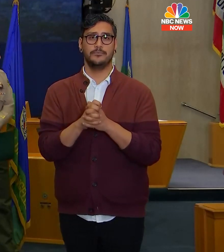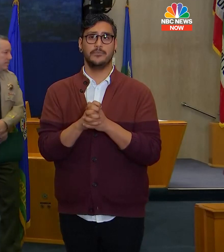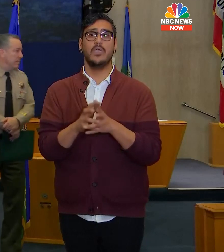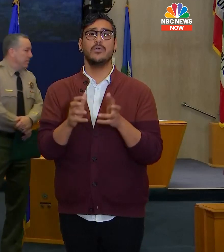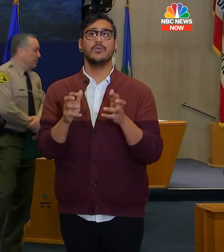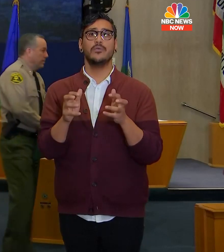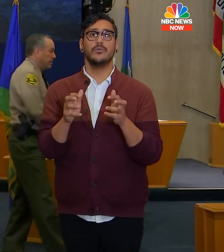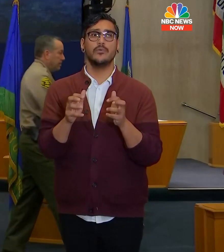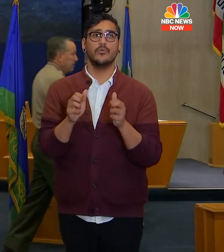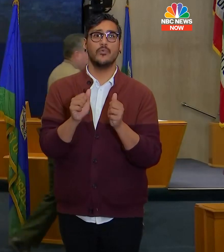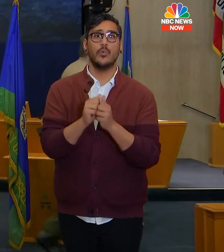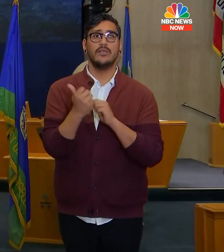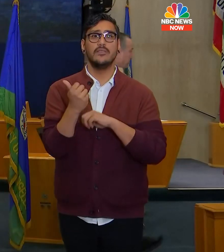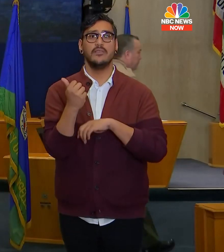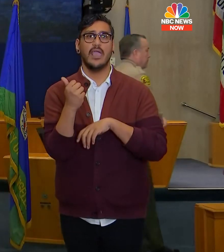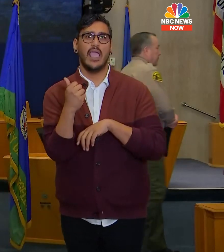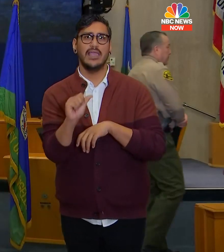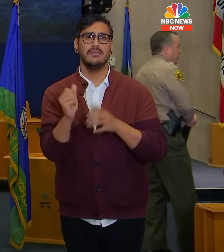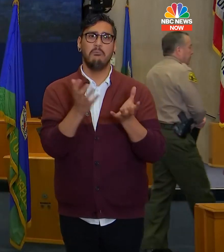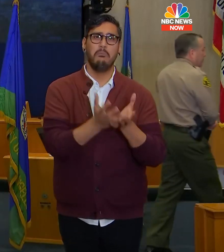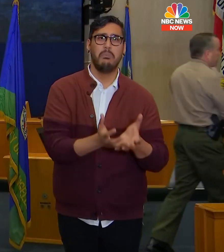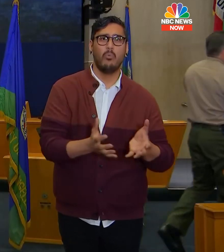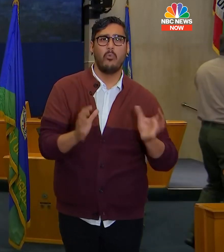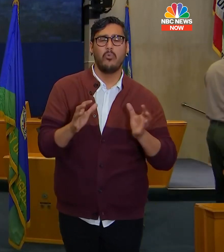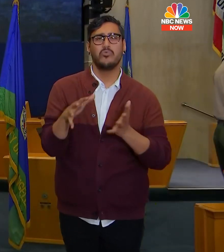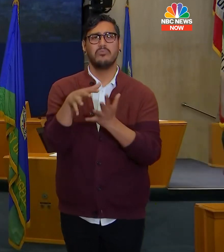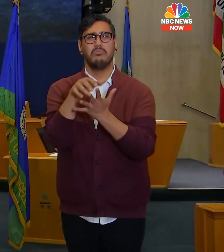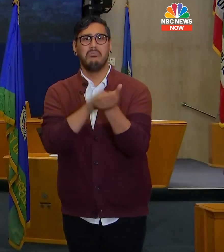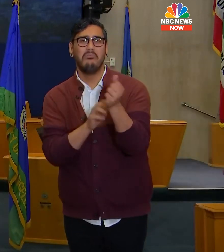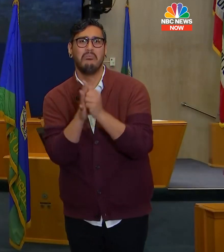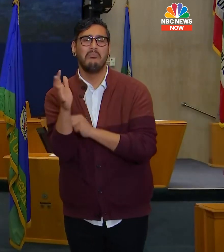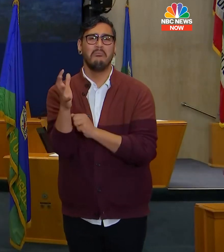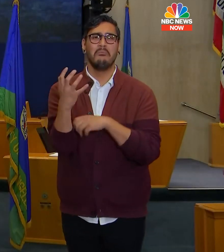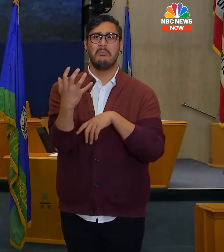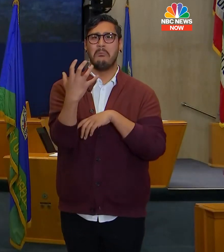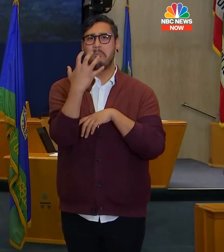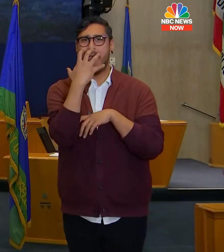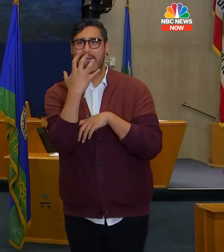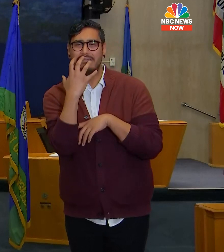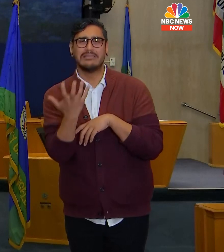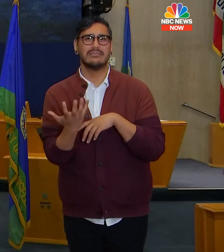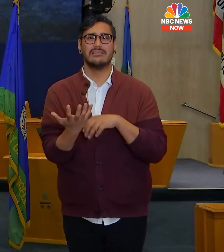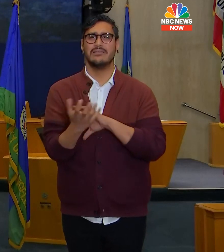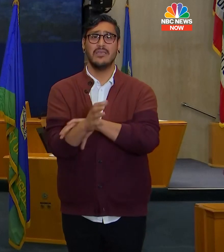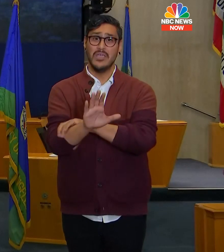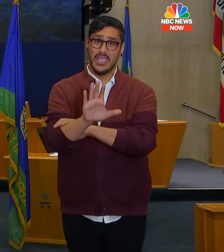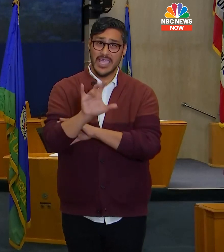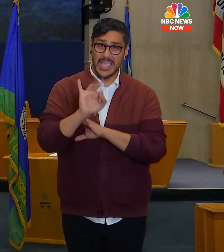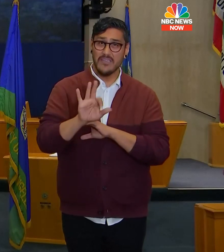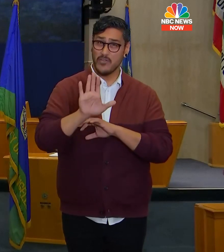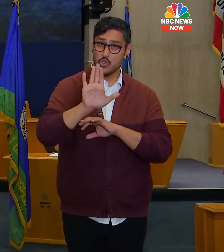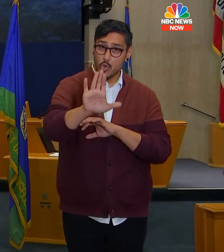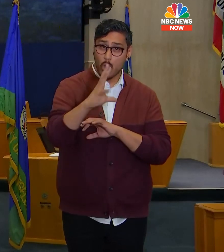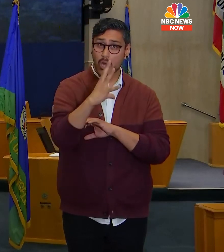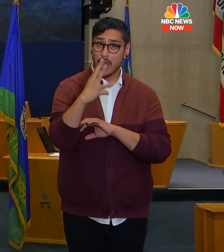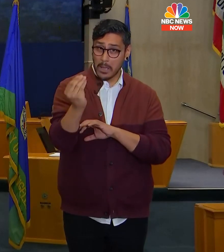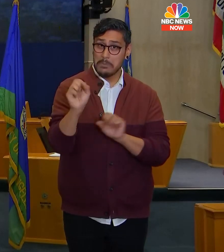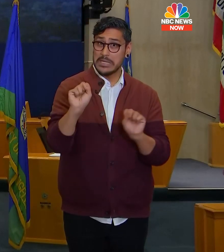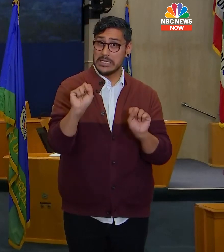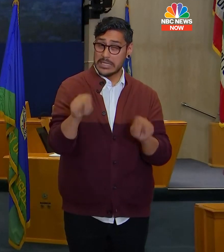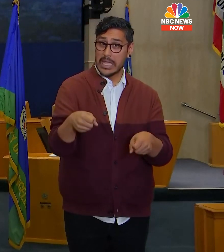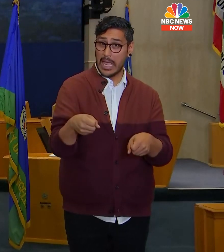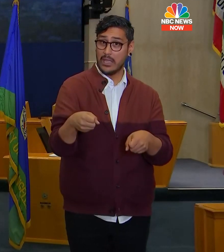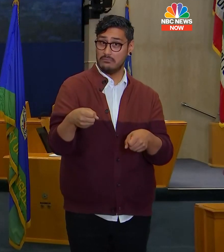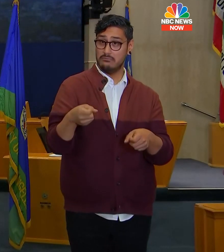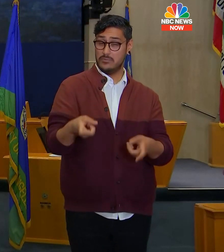con tonetes y charolas y guantes y máscaras protectivas, si su compañía puede empezar